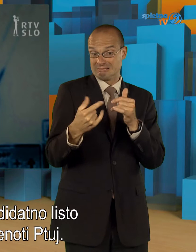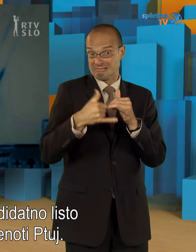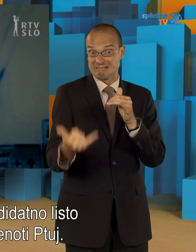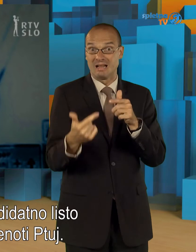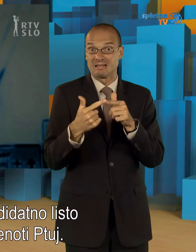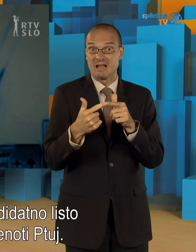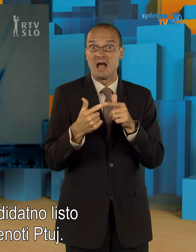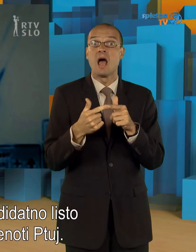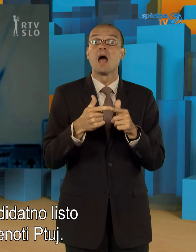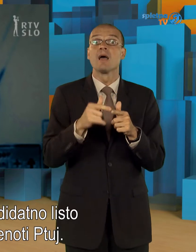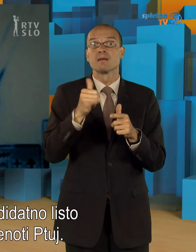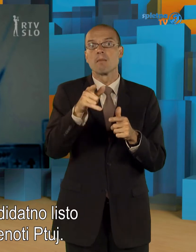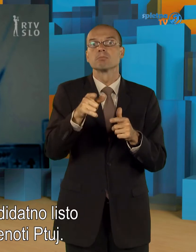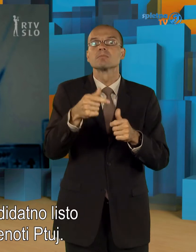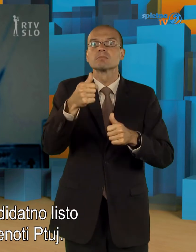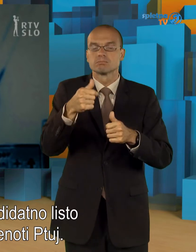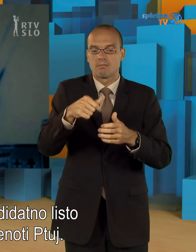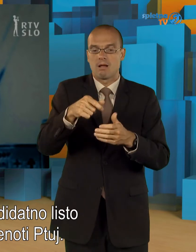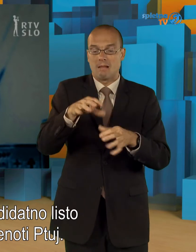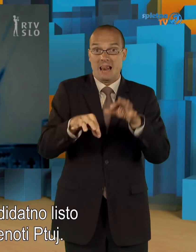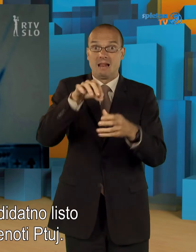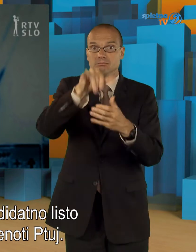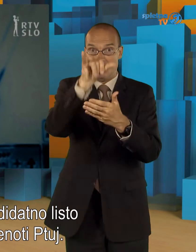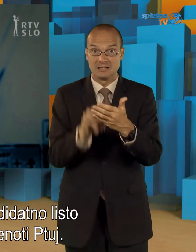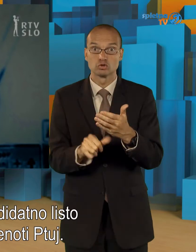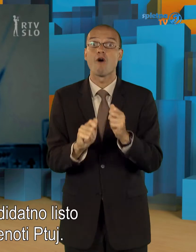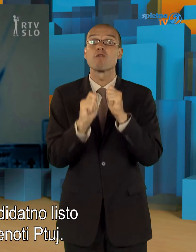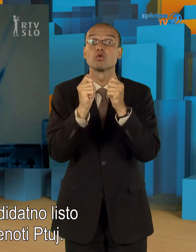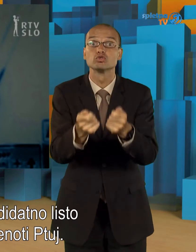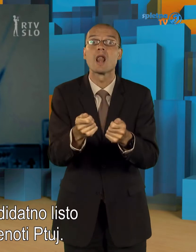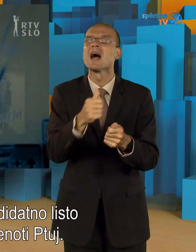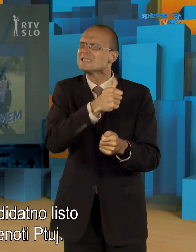Slednja je sicer kandidatno listo vložila le v volilni enoti Ptuj.